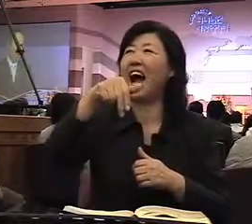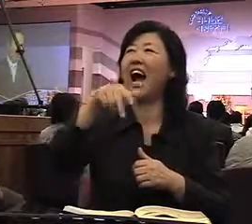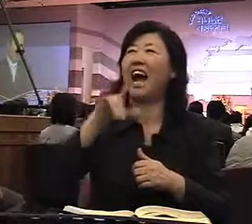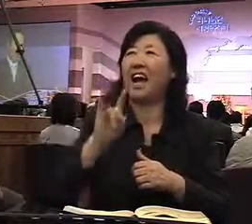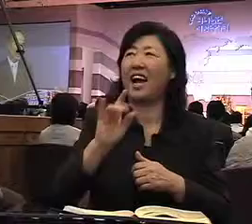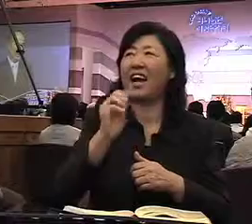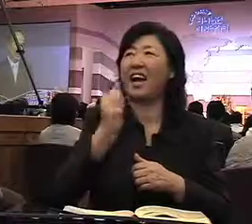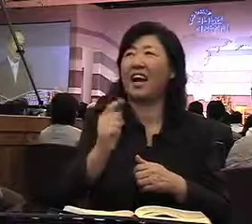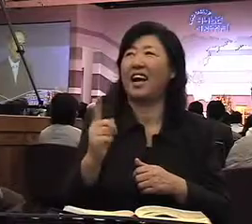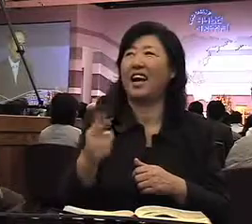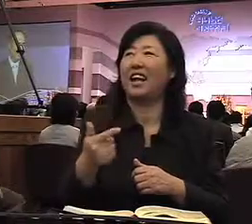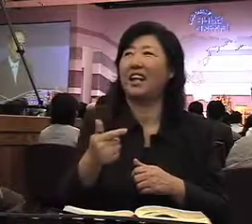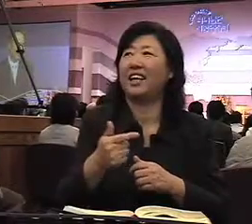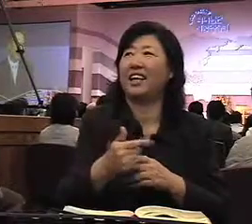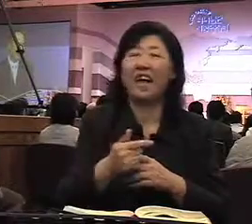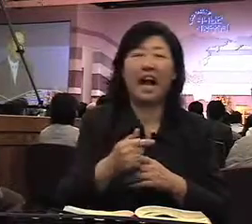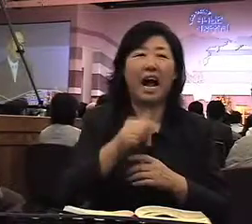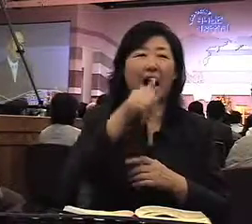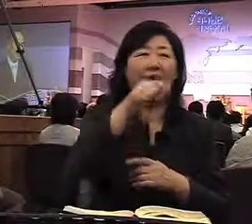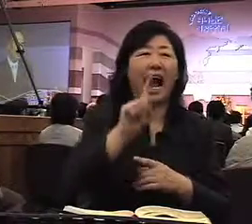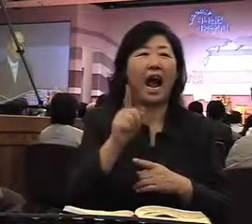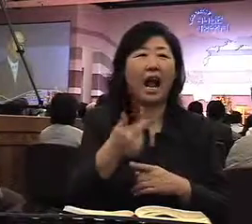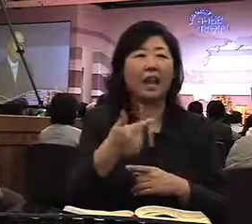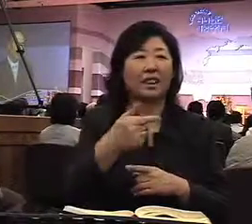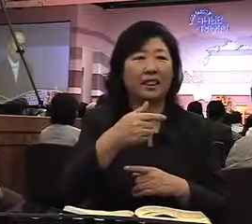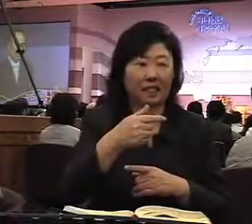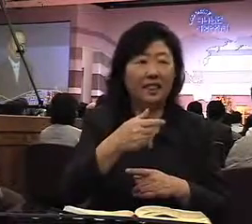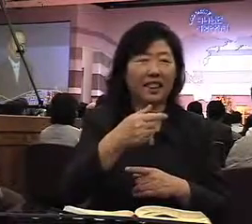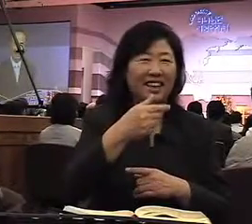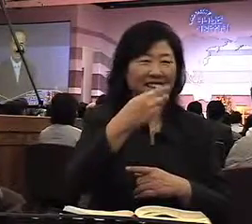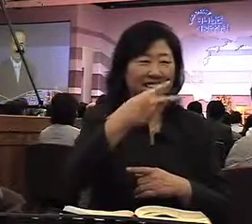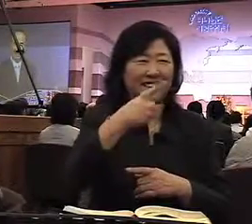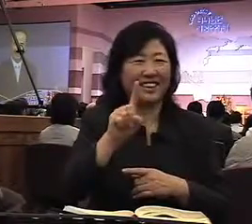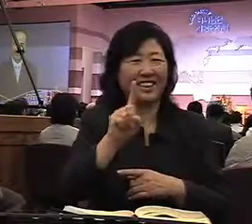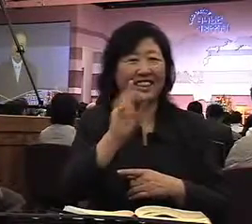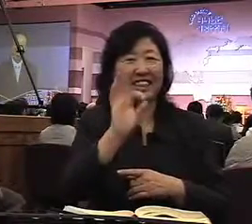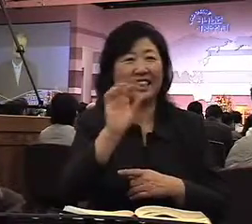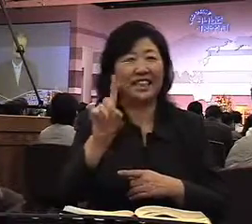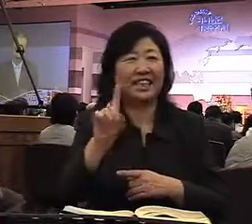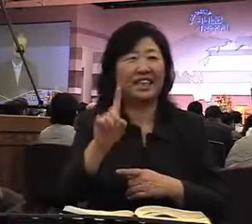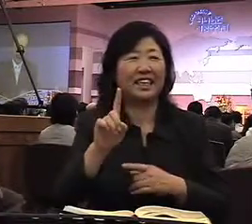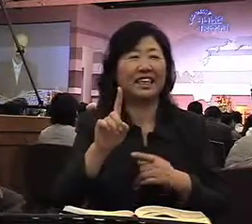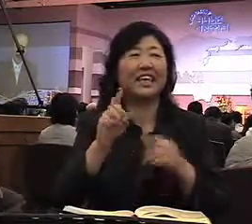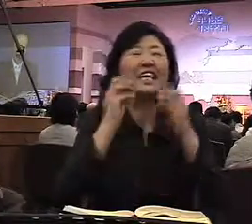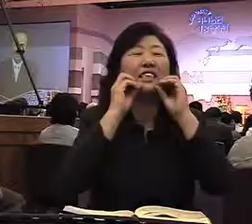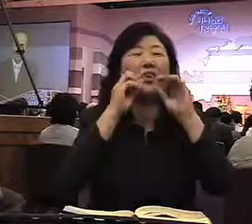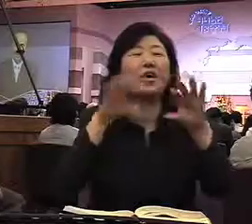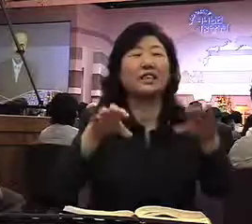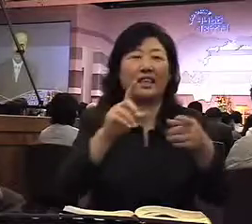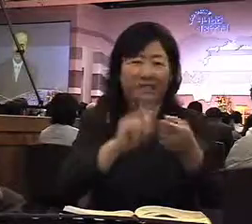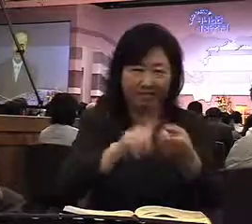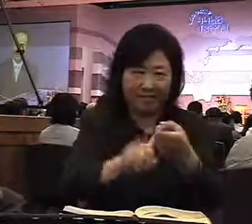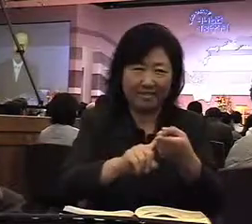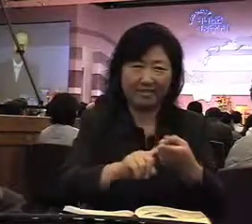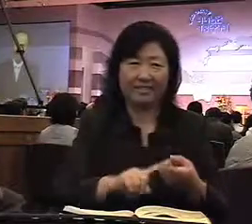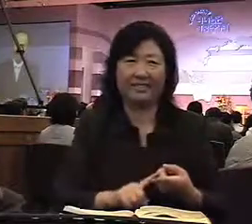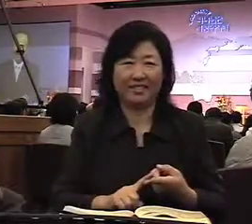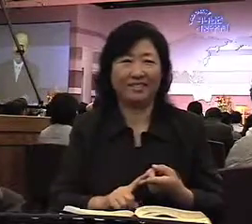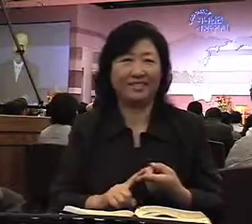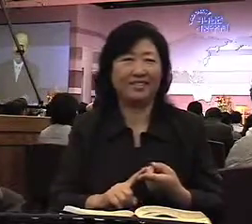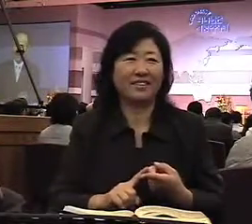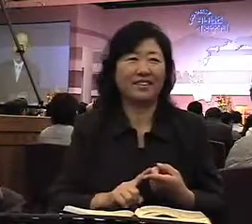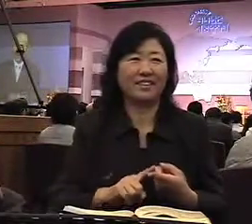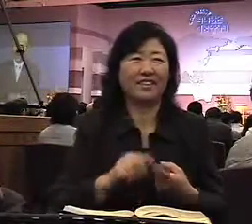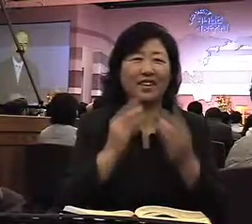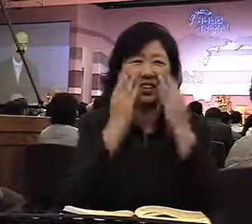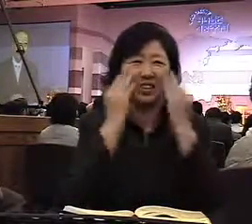년 전에 오래전에 감비아 사역할 때 우리 사랑의 교회 가서 며칠 동안 말씀을 섬기는 그런 교회가 있었는데 그때 보신